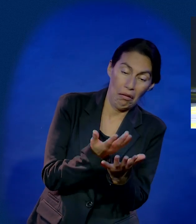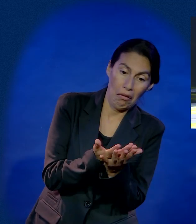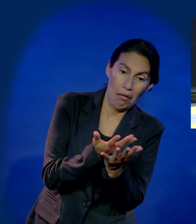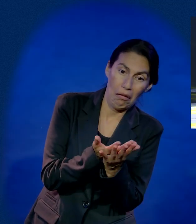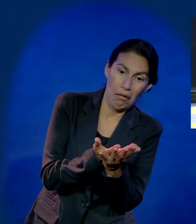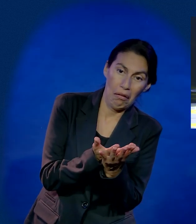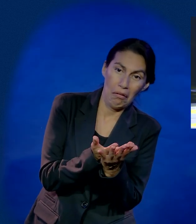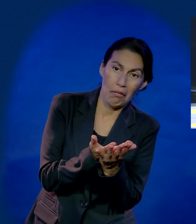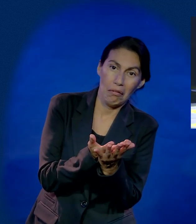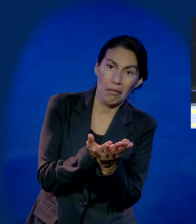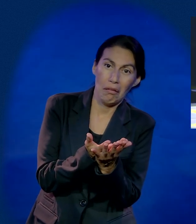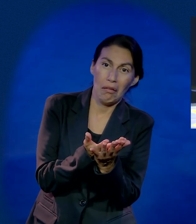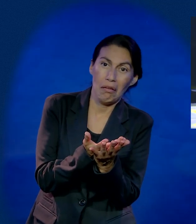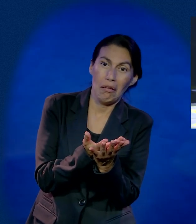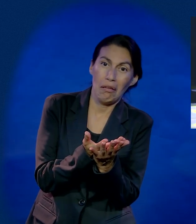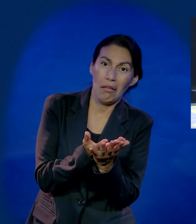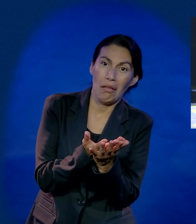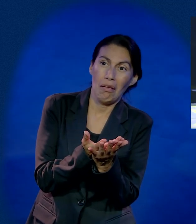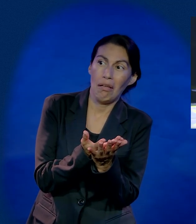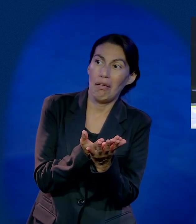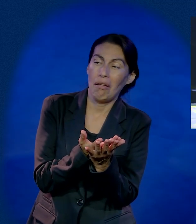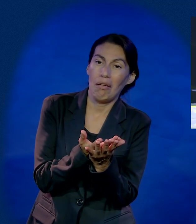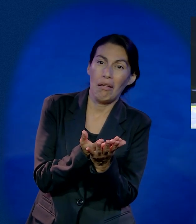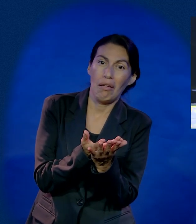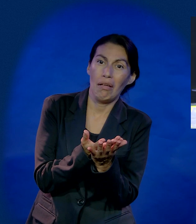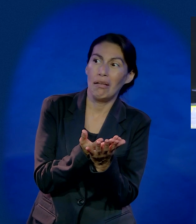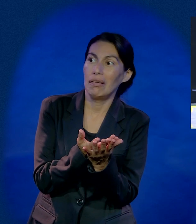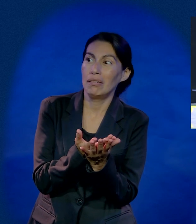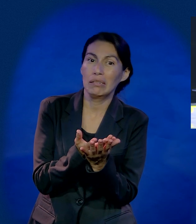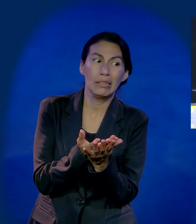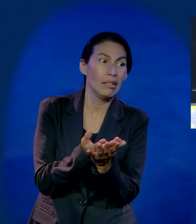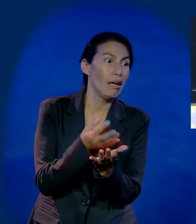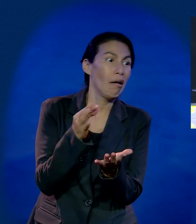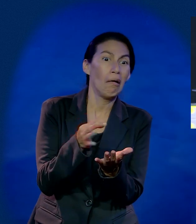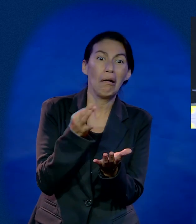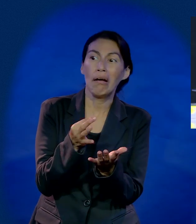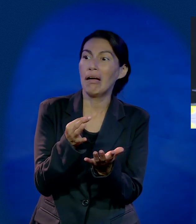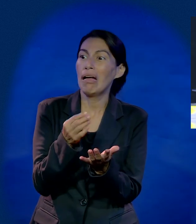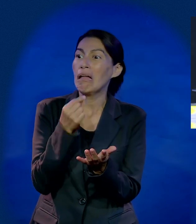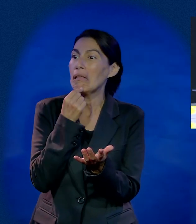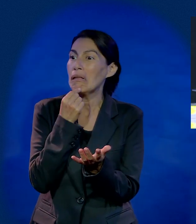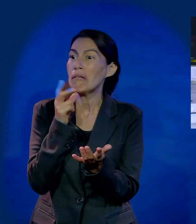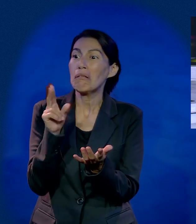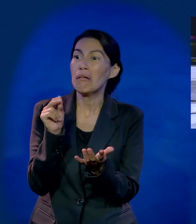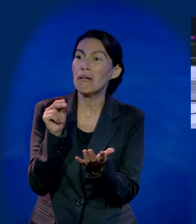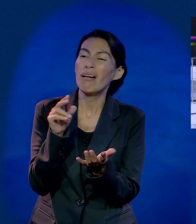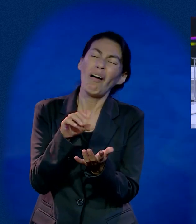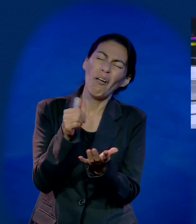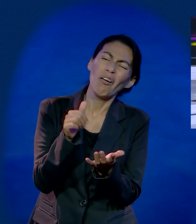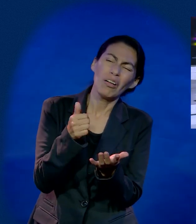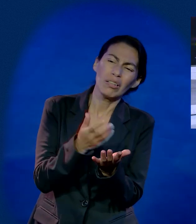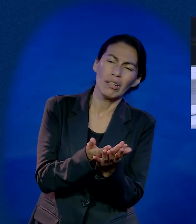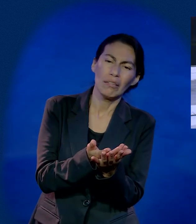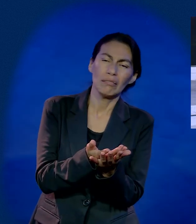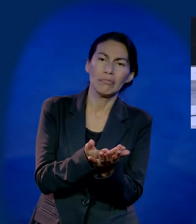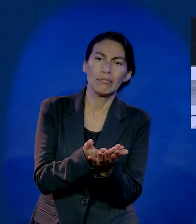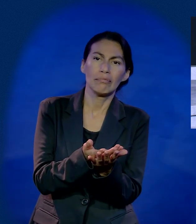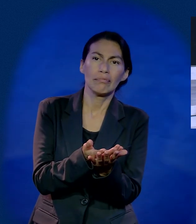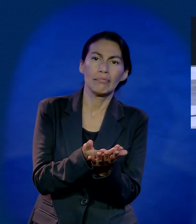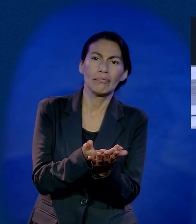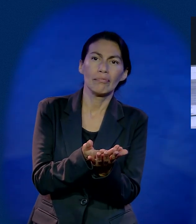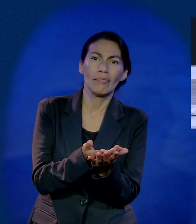La acosté, la niña no se movió. Papá, suéltame, suéltame. La sangre saliendo y el doctor, traigan una aguja. No hay de niño,